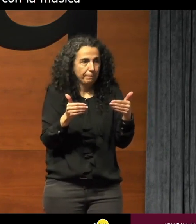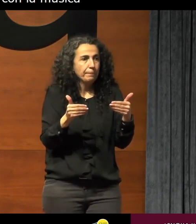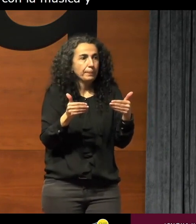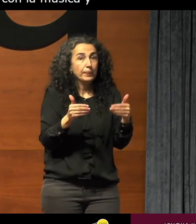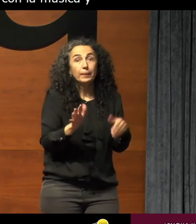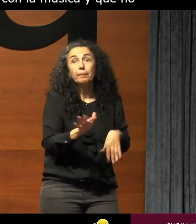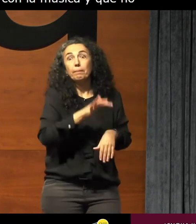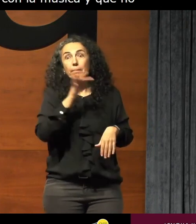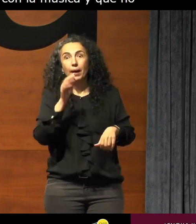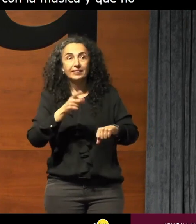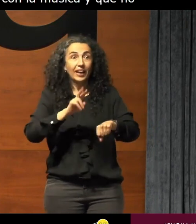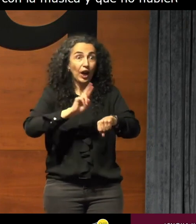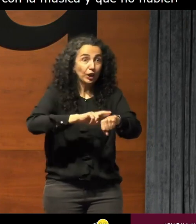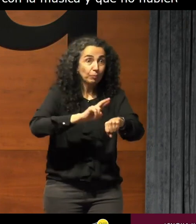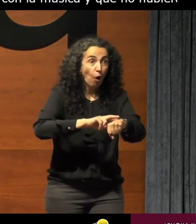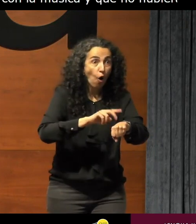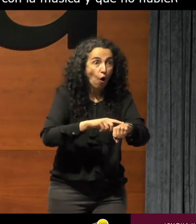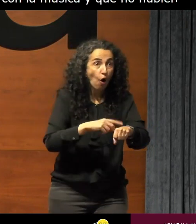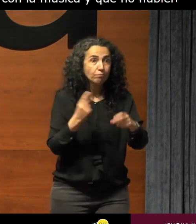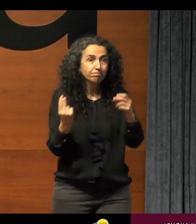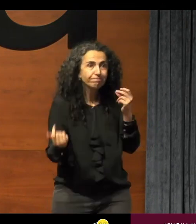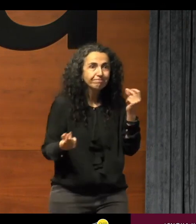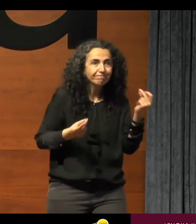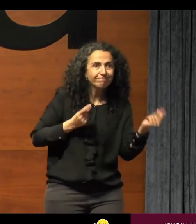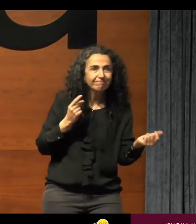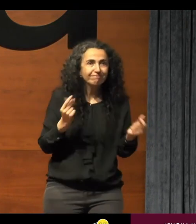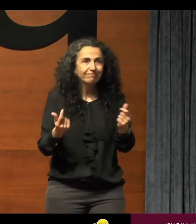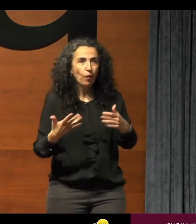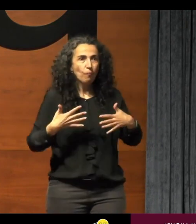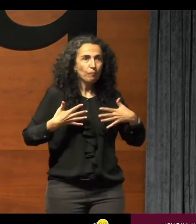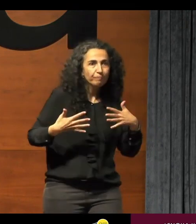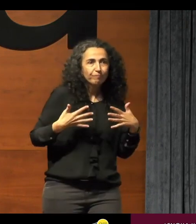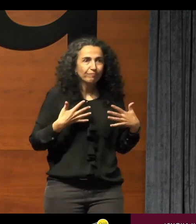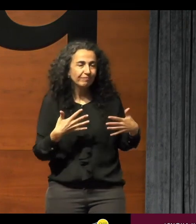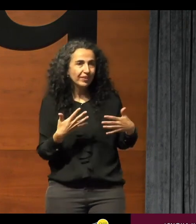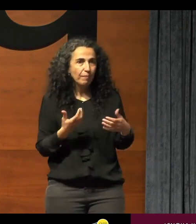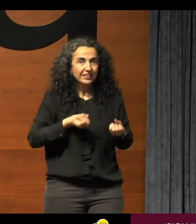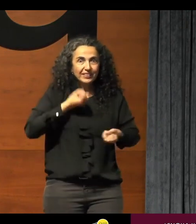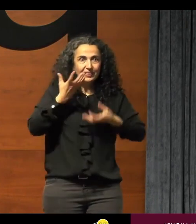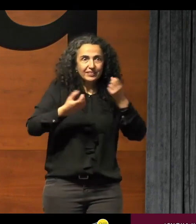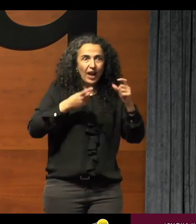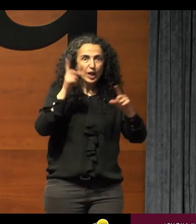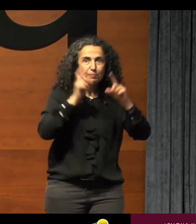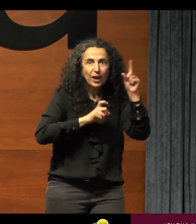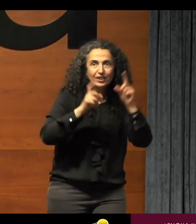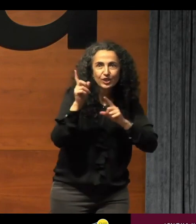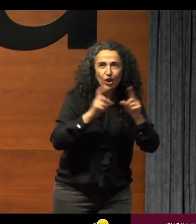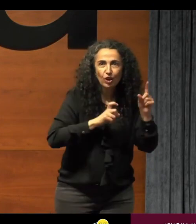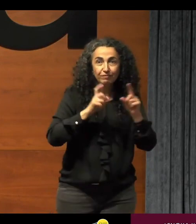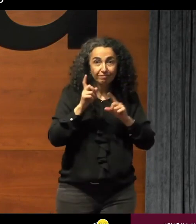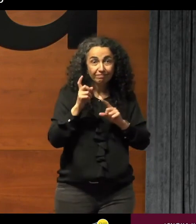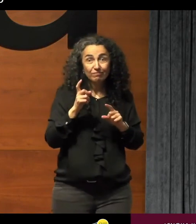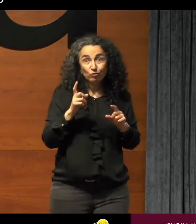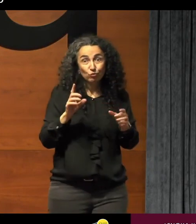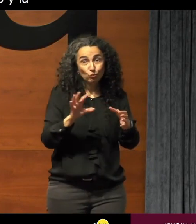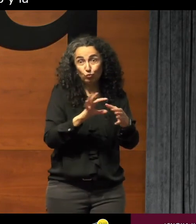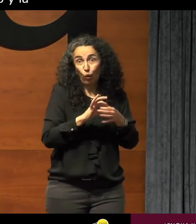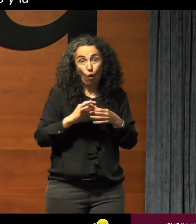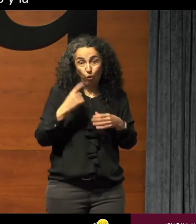esa desestabilización entre el signado y la música, manteniendo el ritmo y la expresión propia de